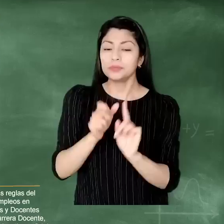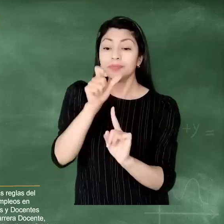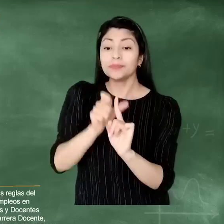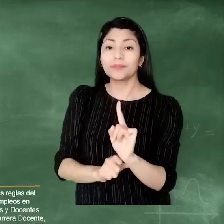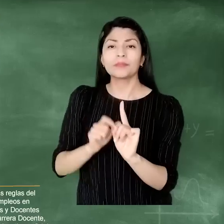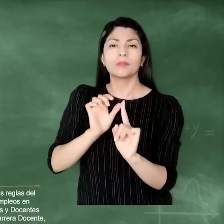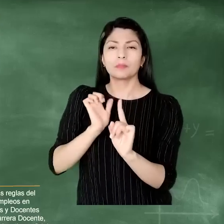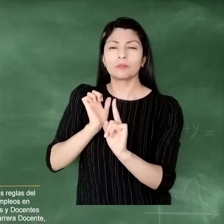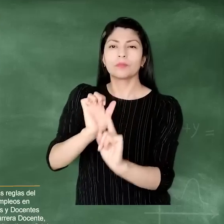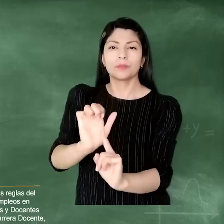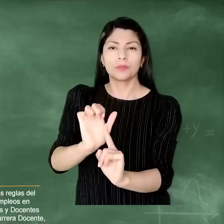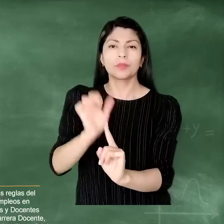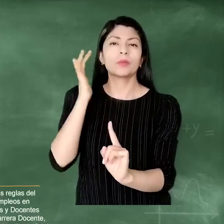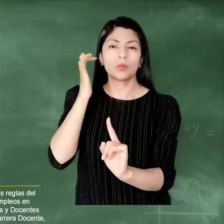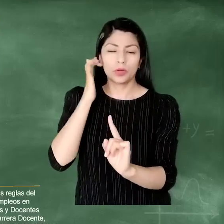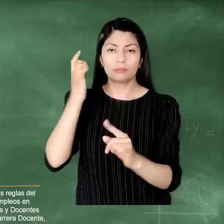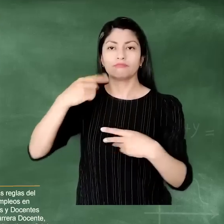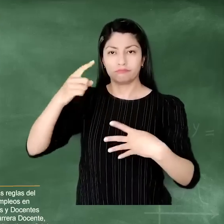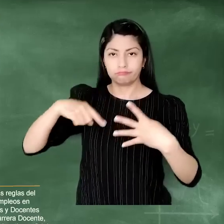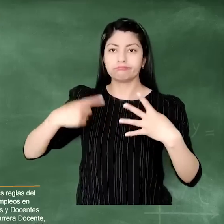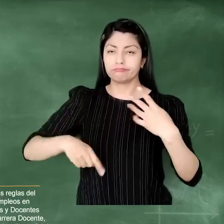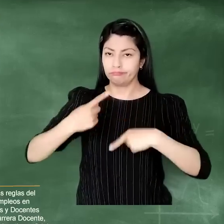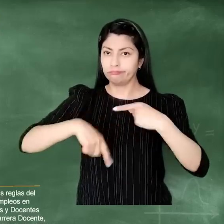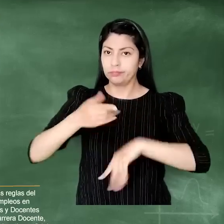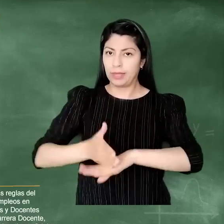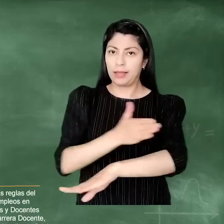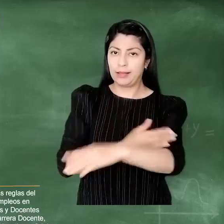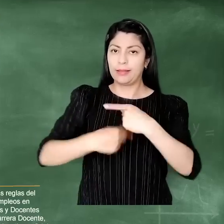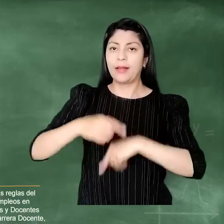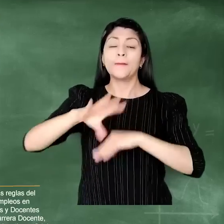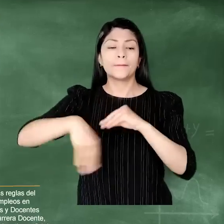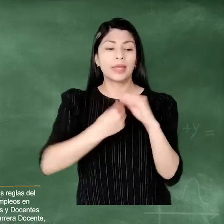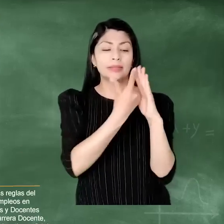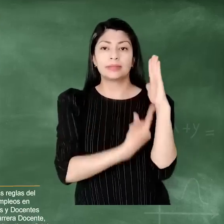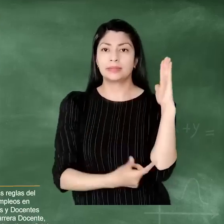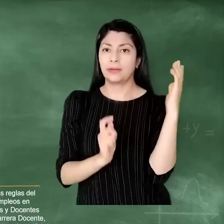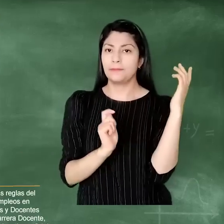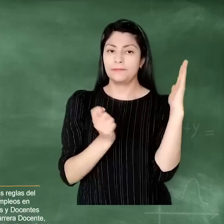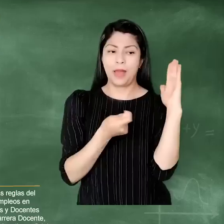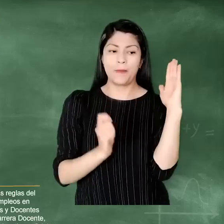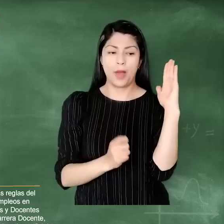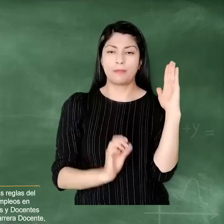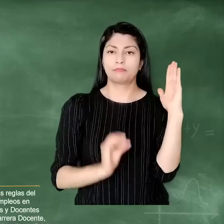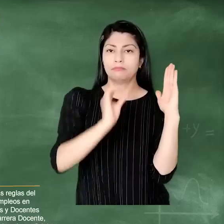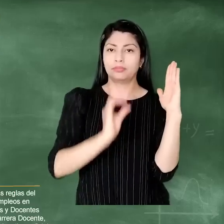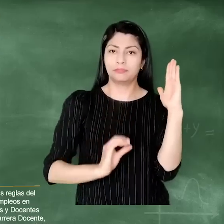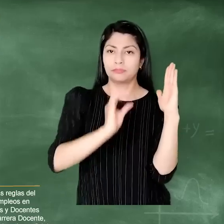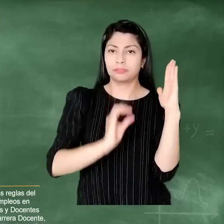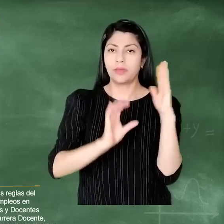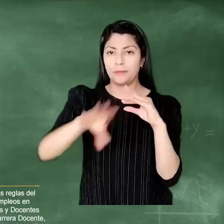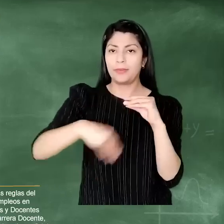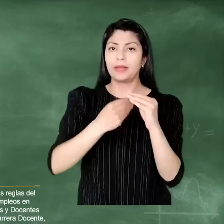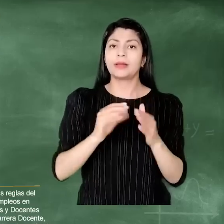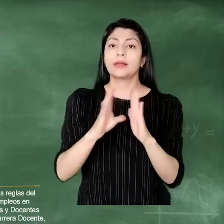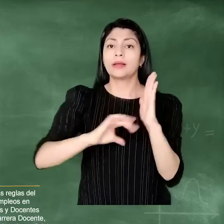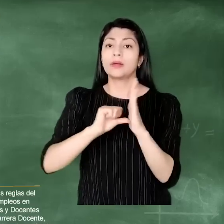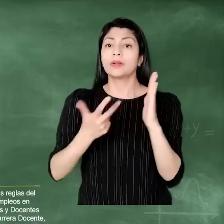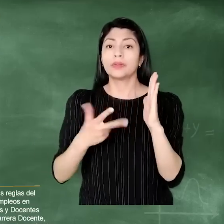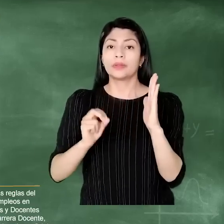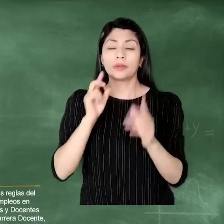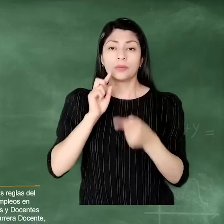acuerdo, se excluya a un aspirante de esta, y se ordene la recomposición de la lista. Artículo